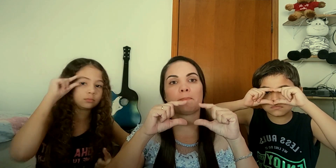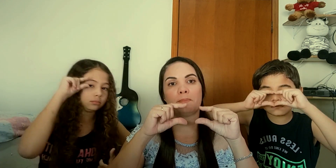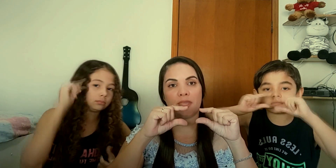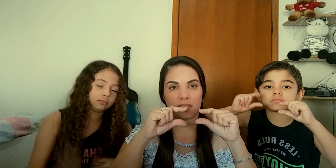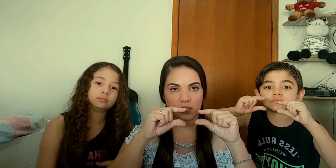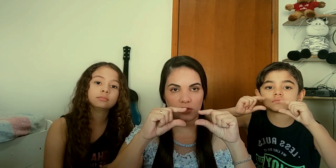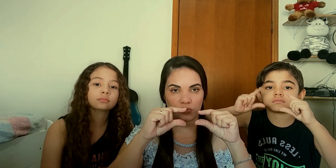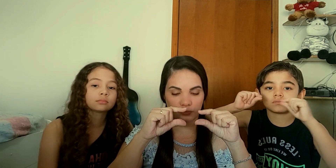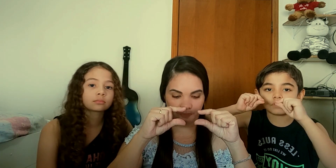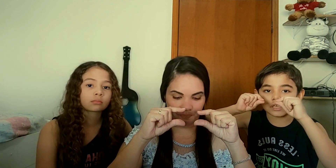Pequeno.